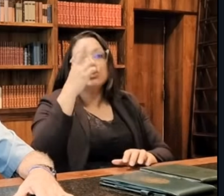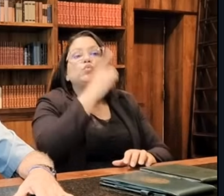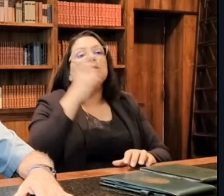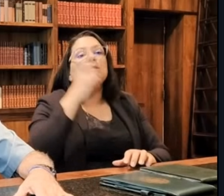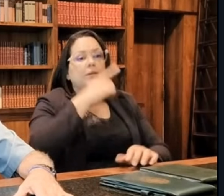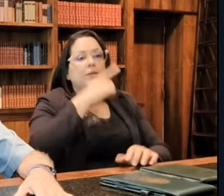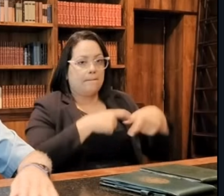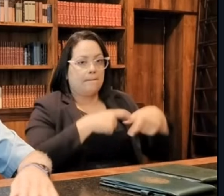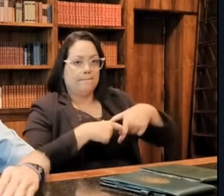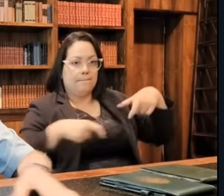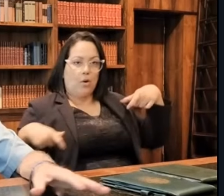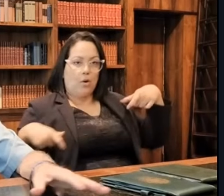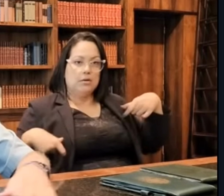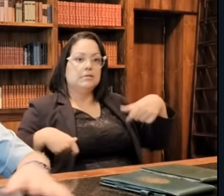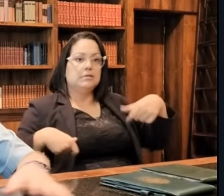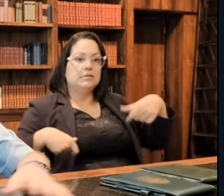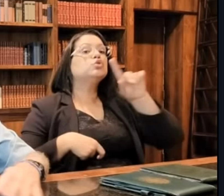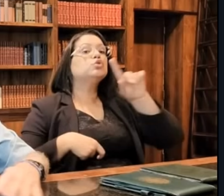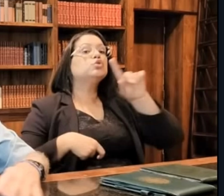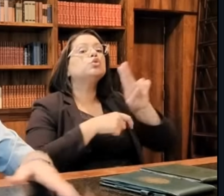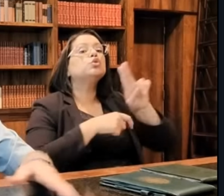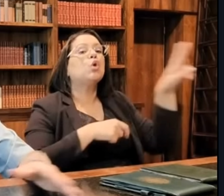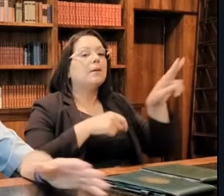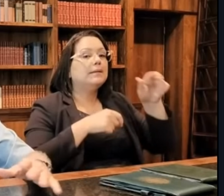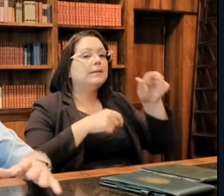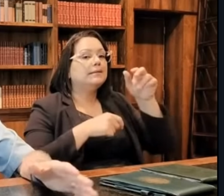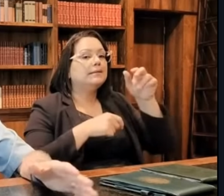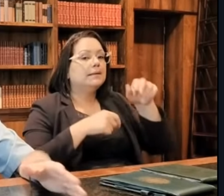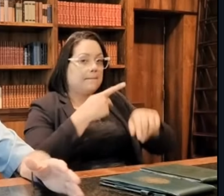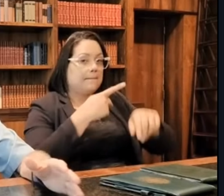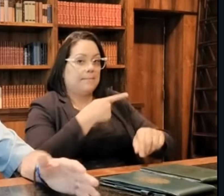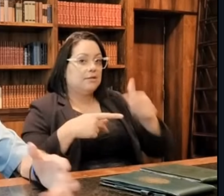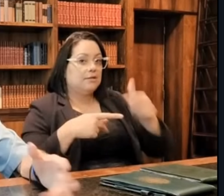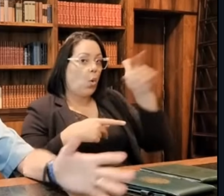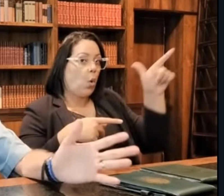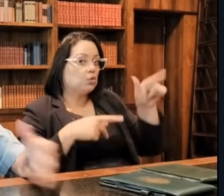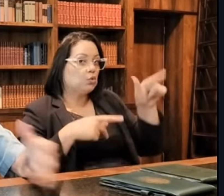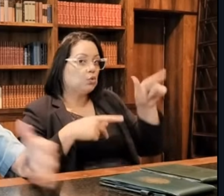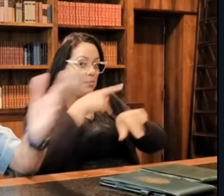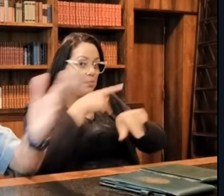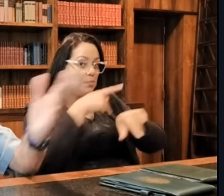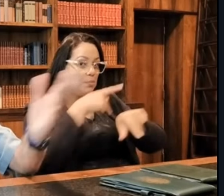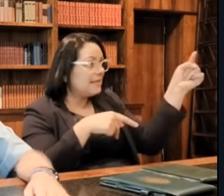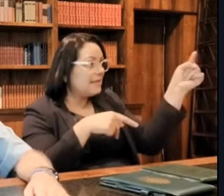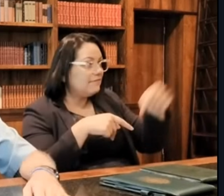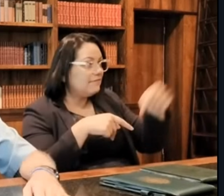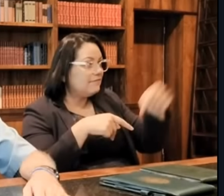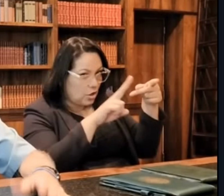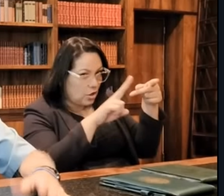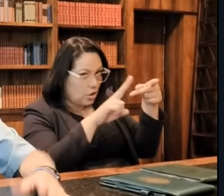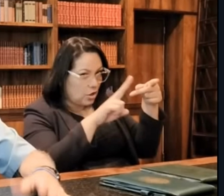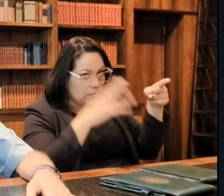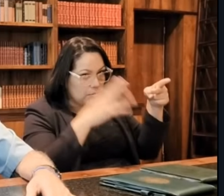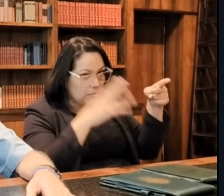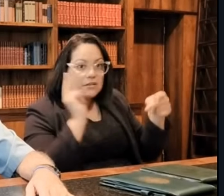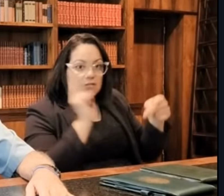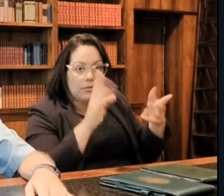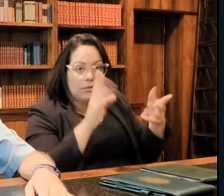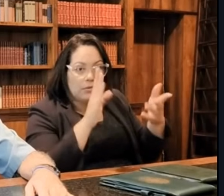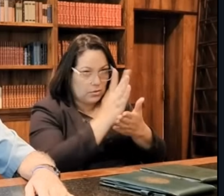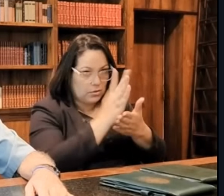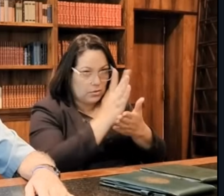Com respeito, porque aqui nós tratamos você com respeito. E eu vi vários vídeos na